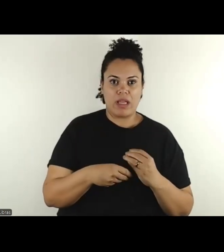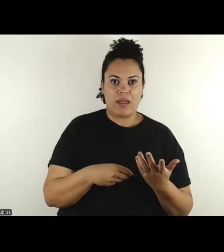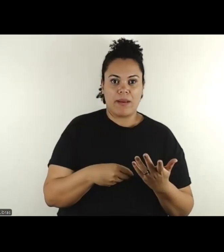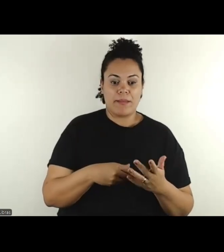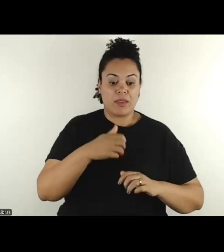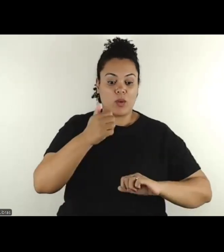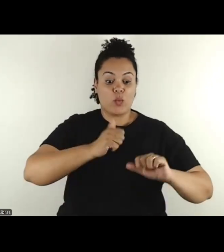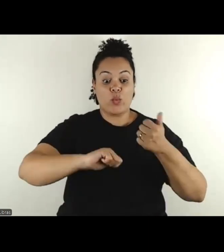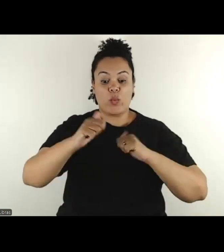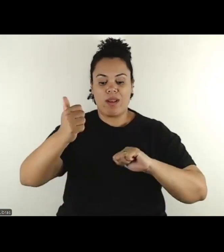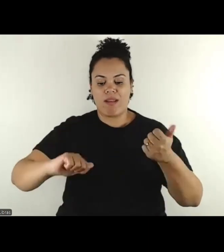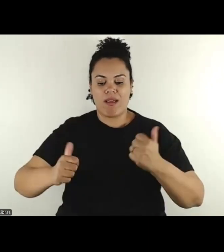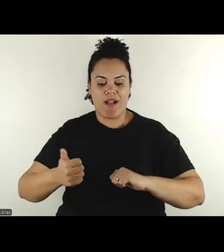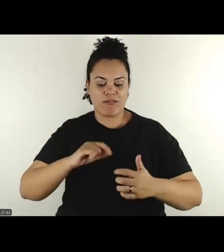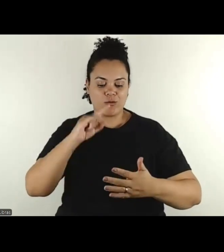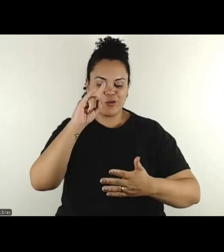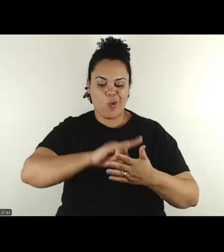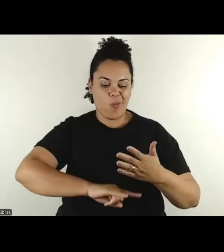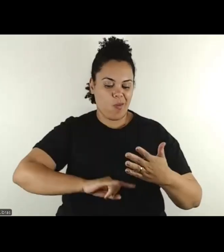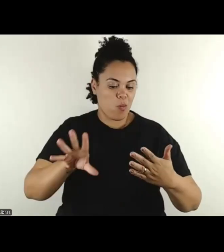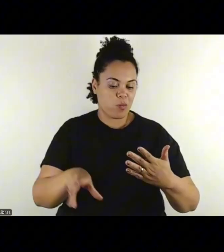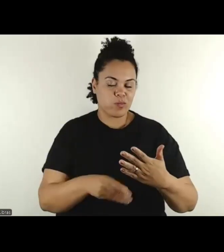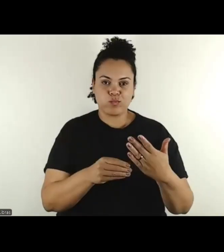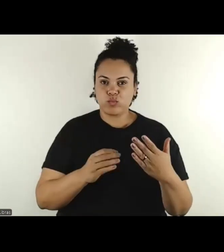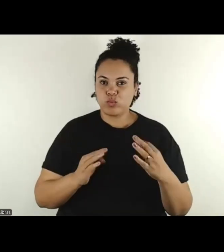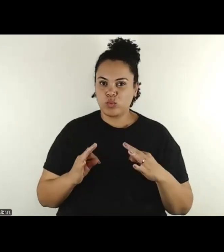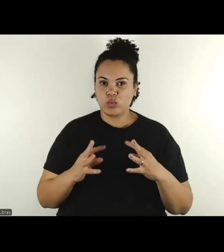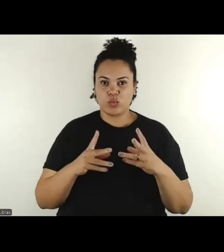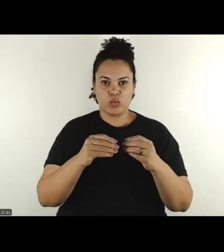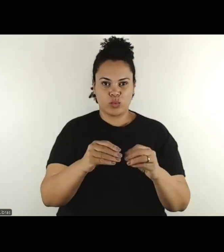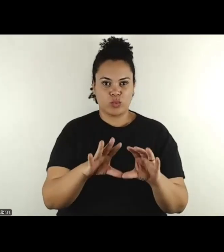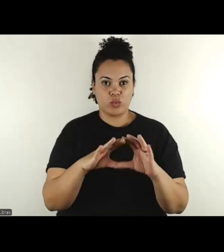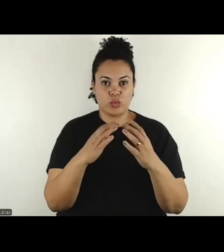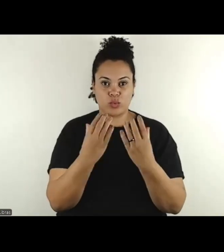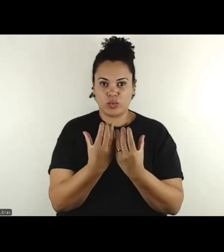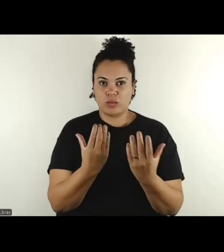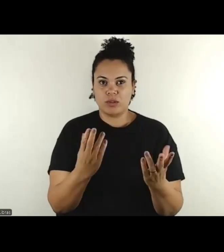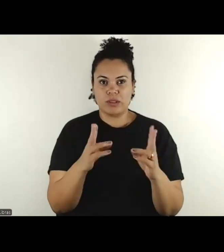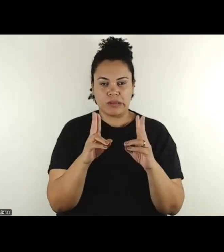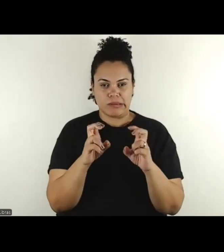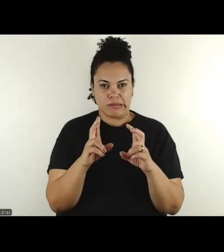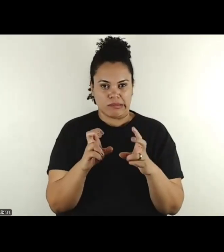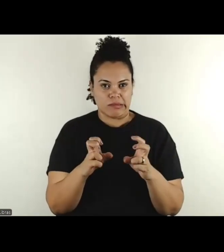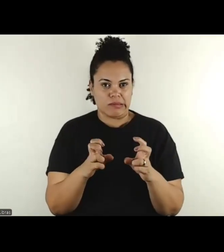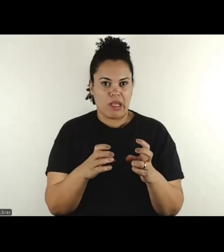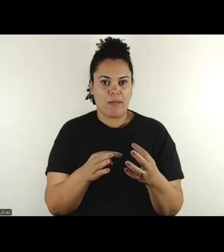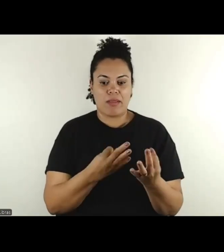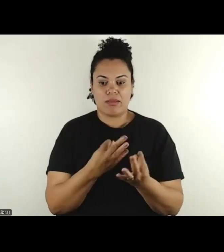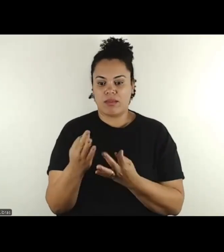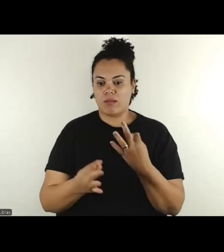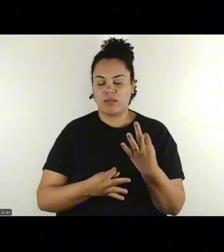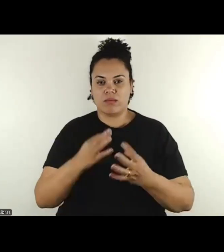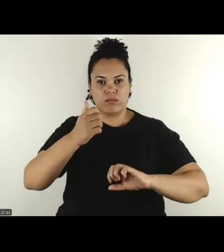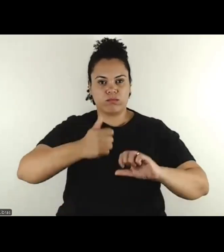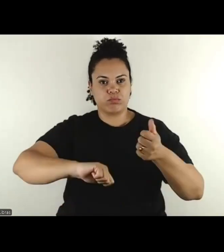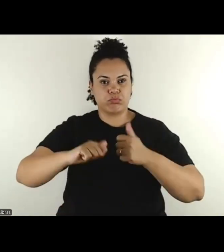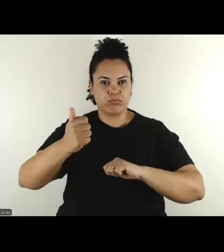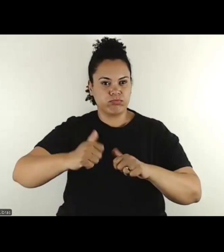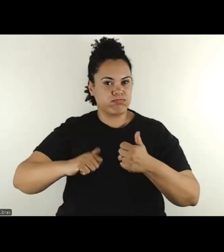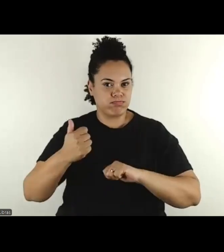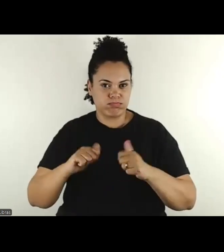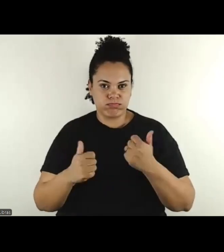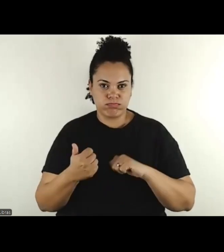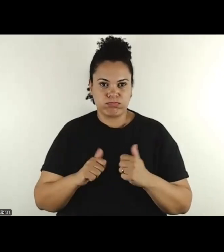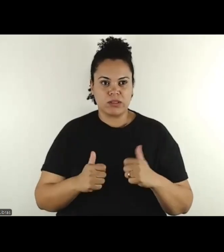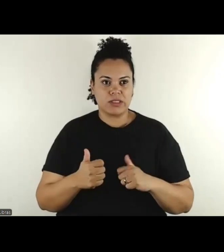análise documental acerca das comunidades terapêuticas, fizeram uma avaliação, né, dessas comunidades a partir